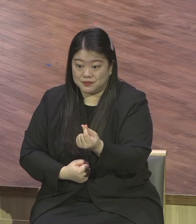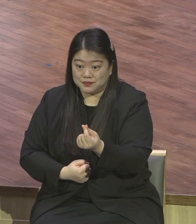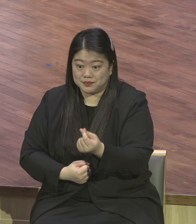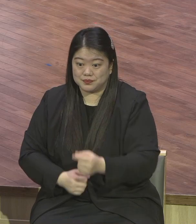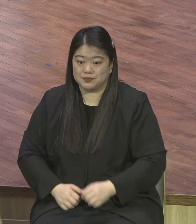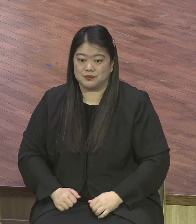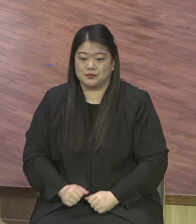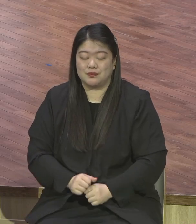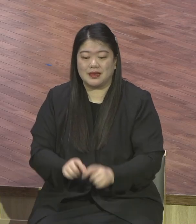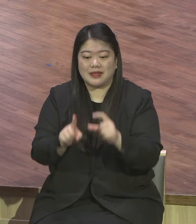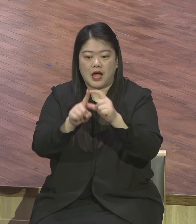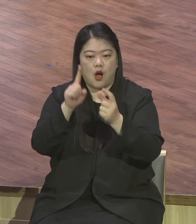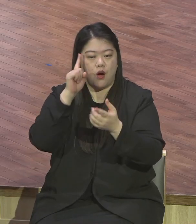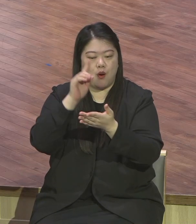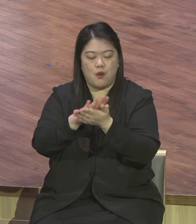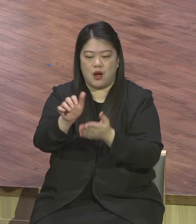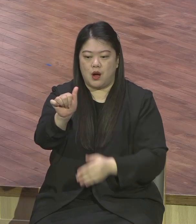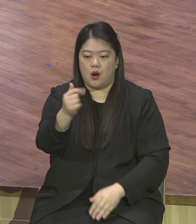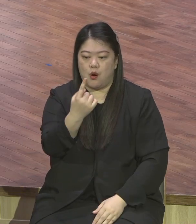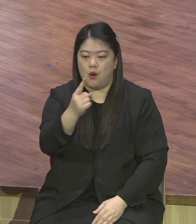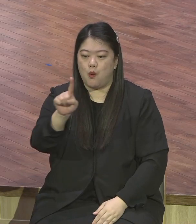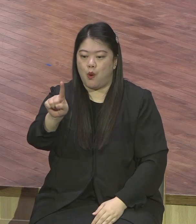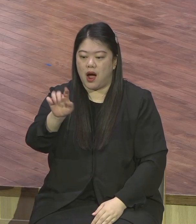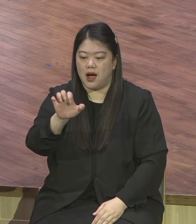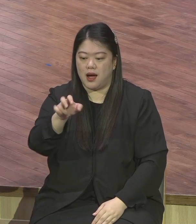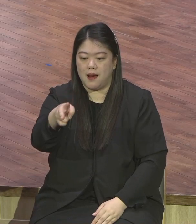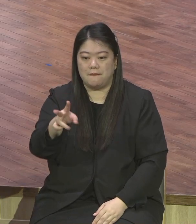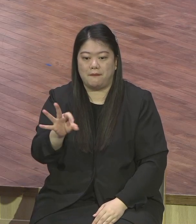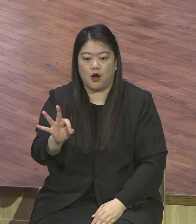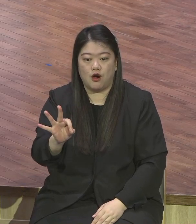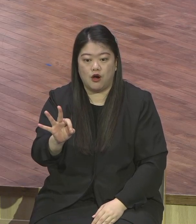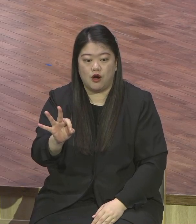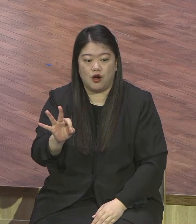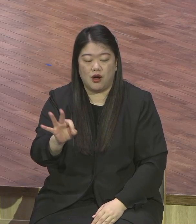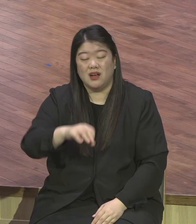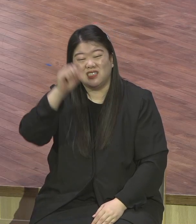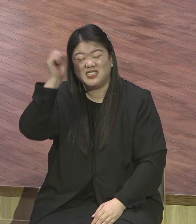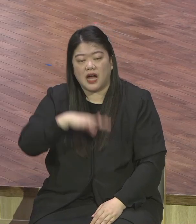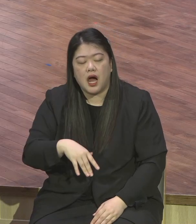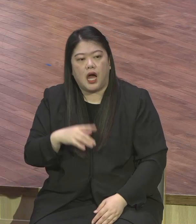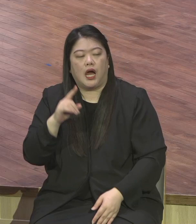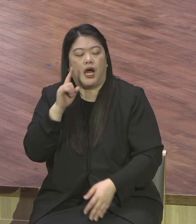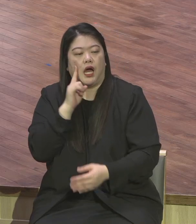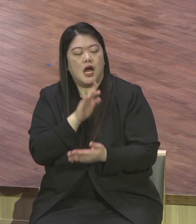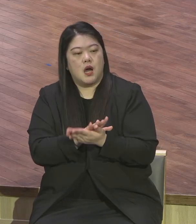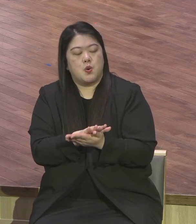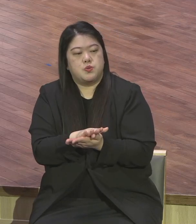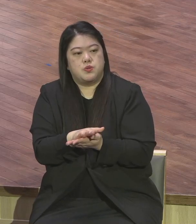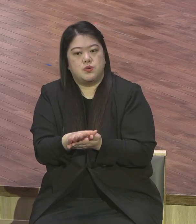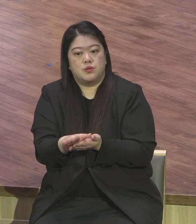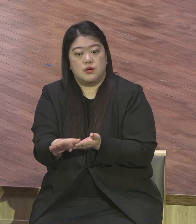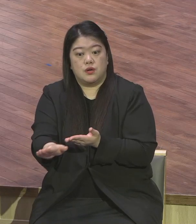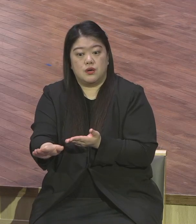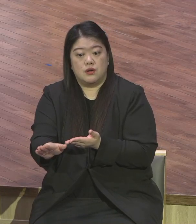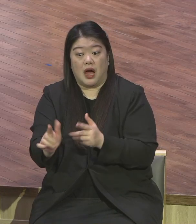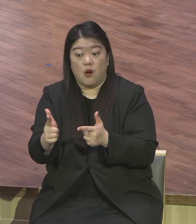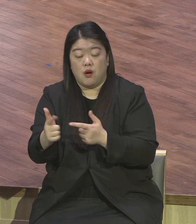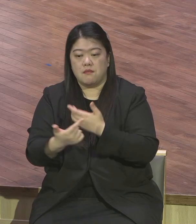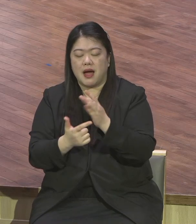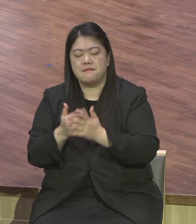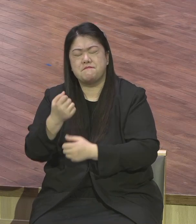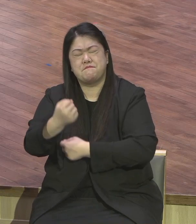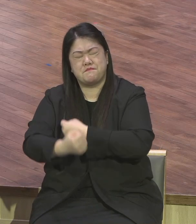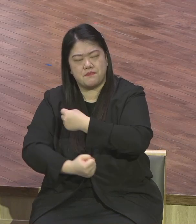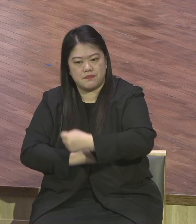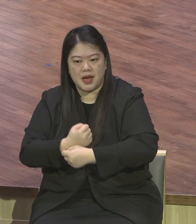이렇게 화평은요, 우리 상황 속에, 이 삶의 속에서 어떤 상황 속에서도 마음의 동요를 일으키지